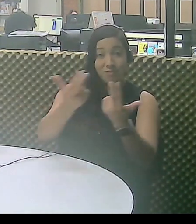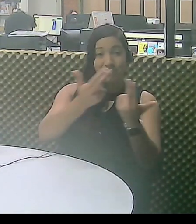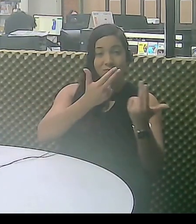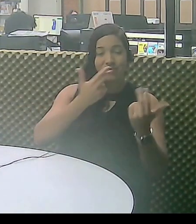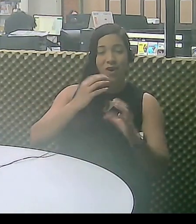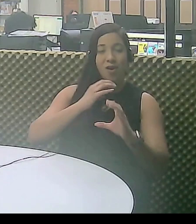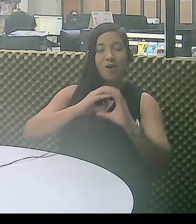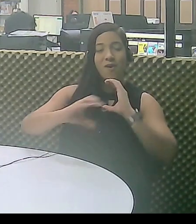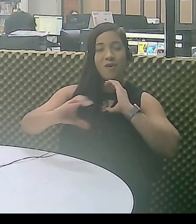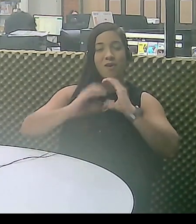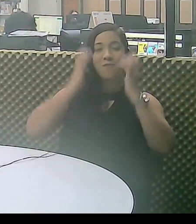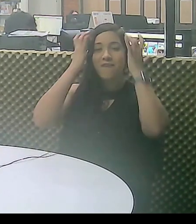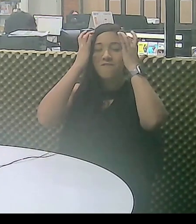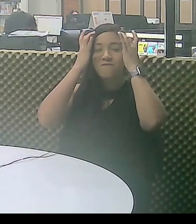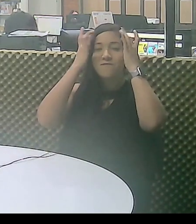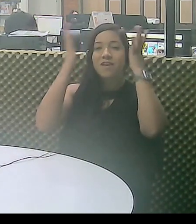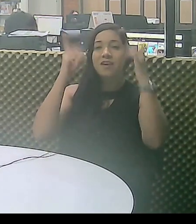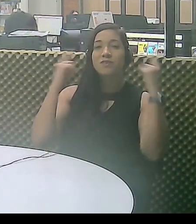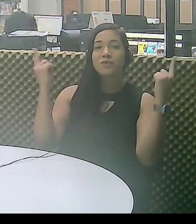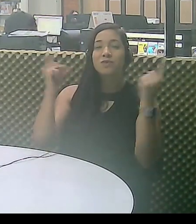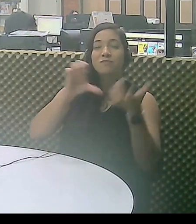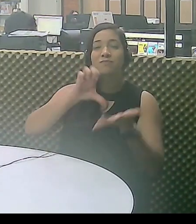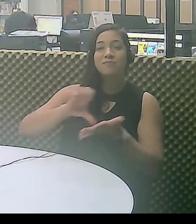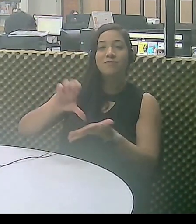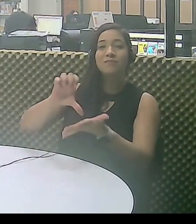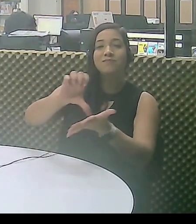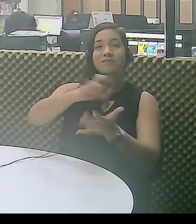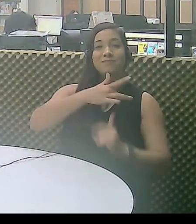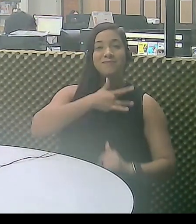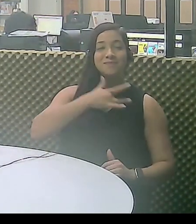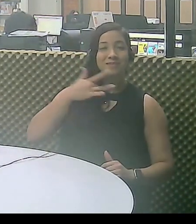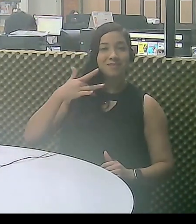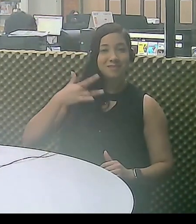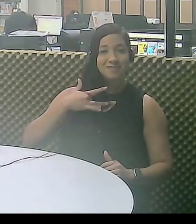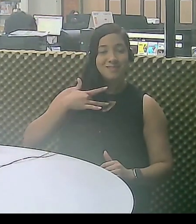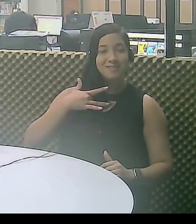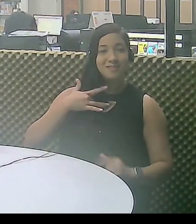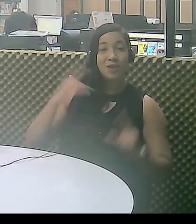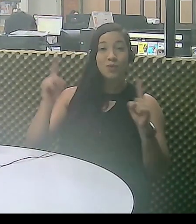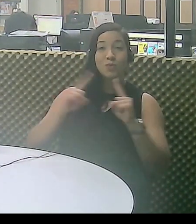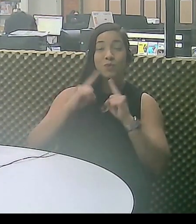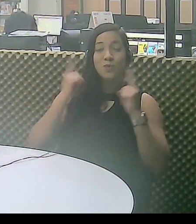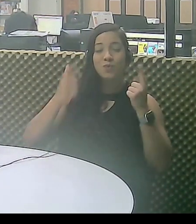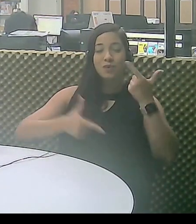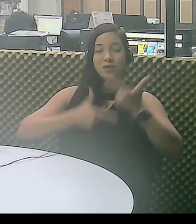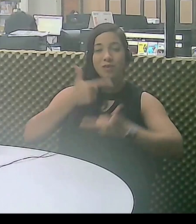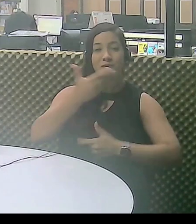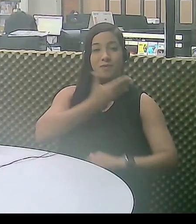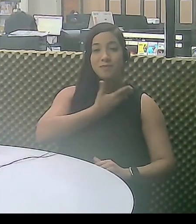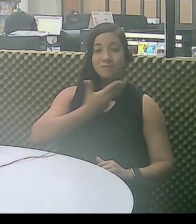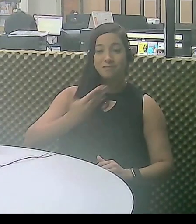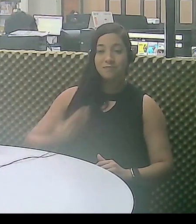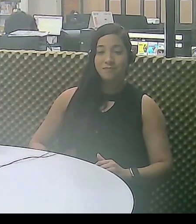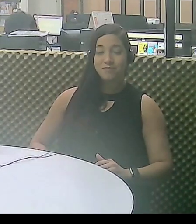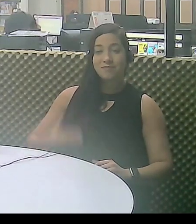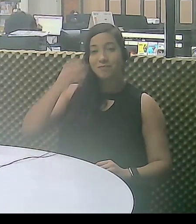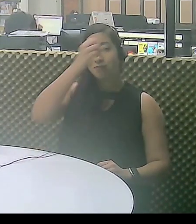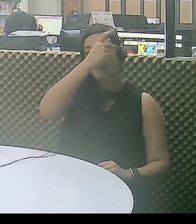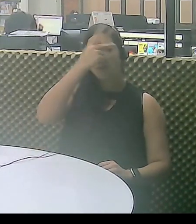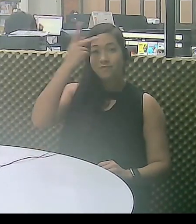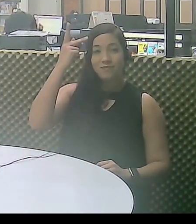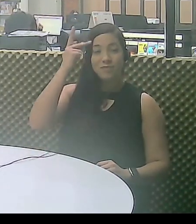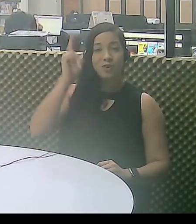bem atendidas em todas as nossas unidades de saúde. E também em todos os serviços públicos oferecidos pela